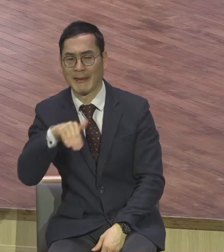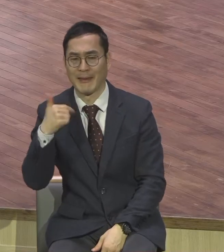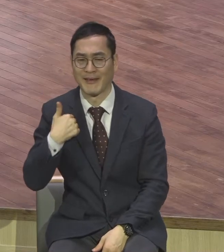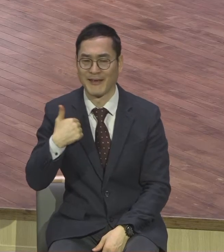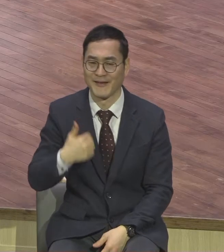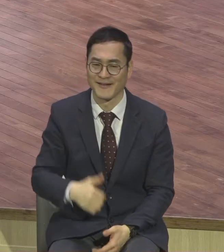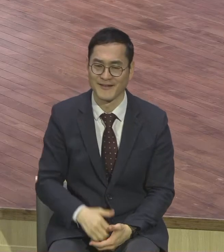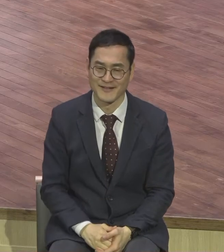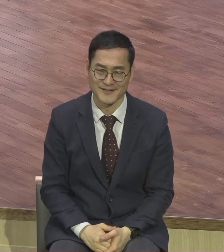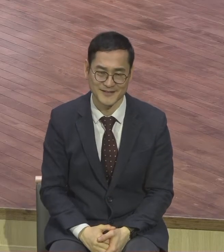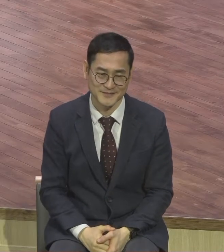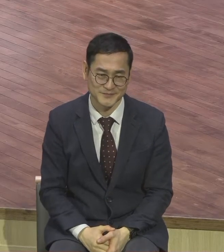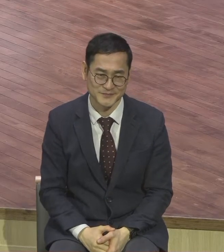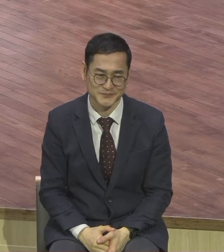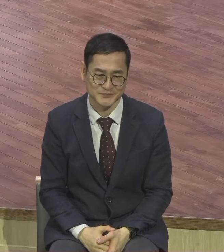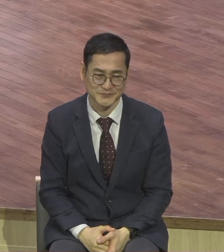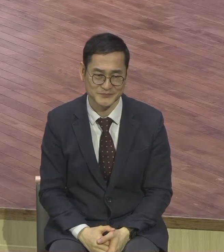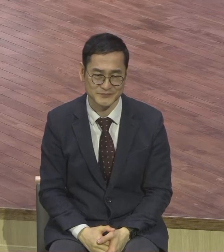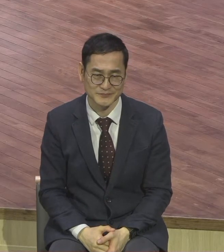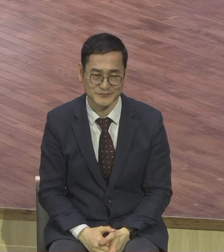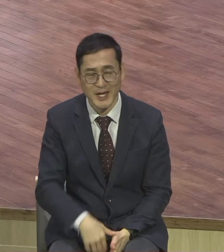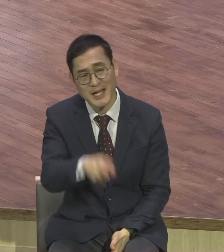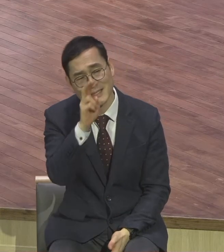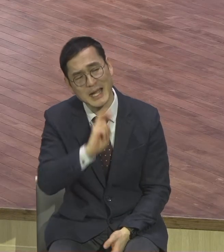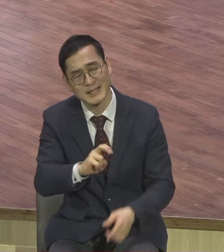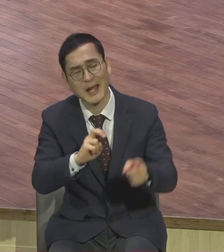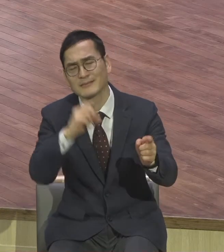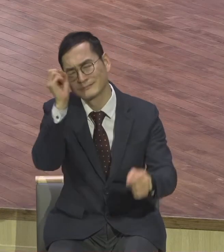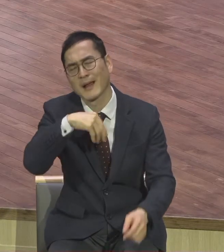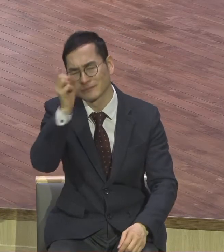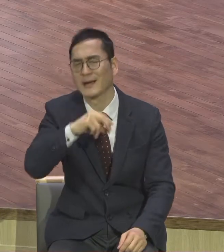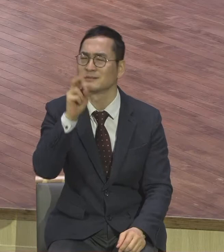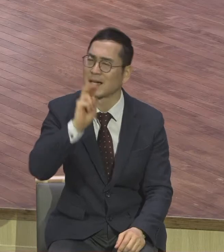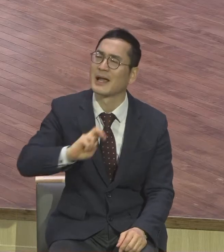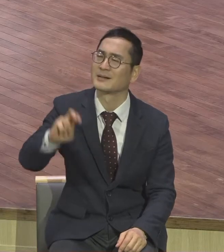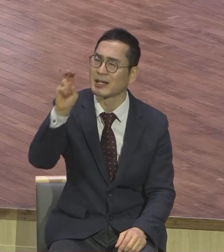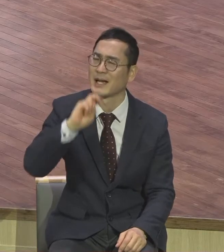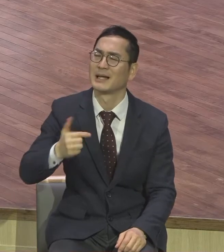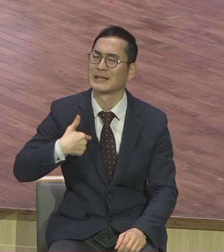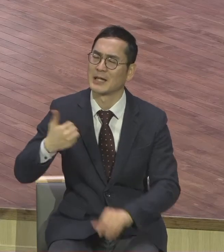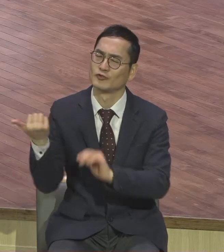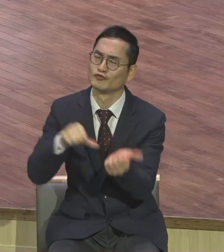곡이 좋고 가사가 좋아서 부릅니까? 노래 부르면 유행합니까?